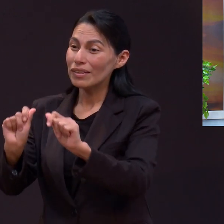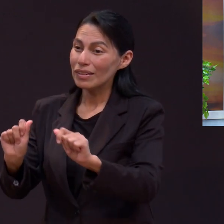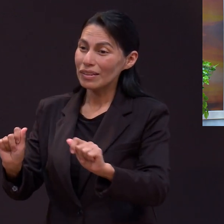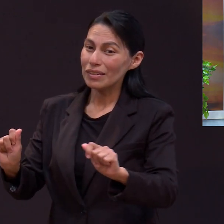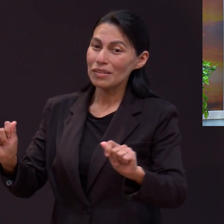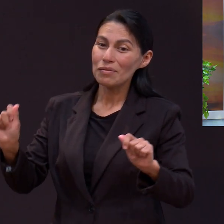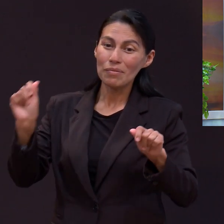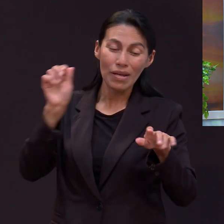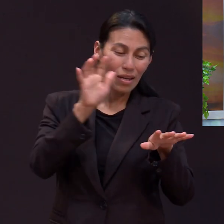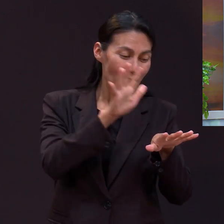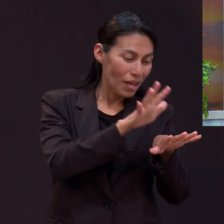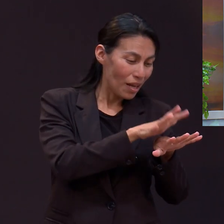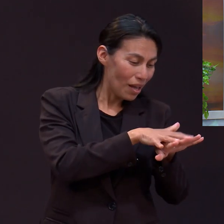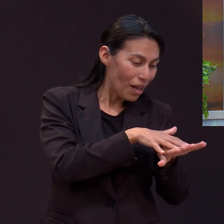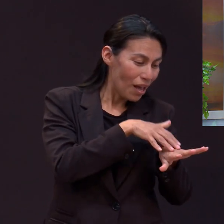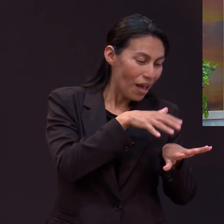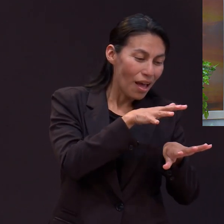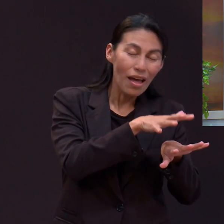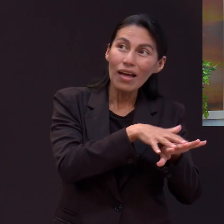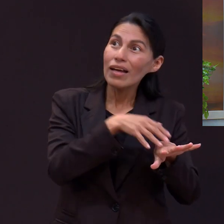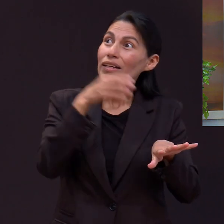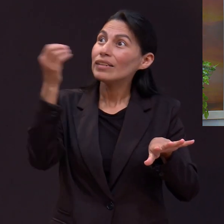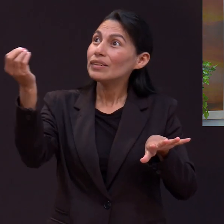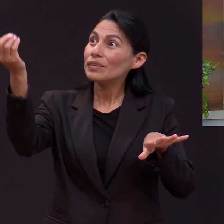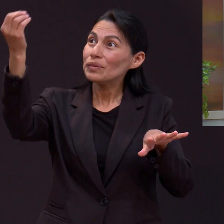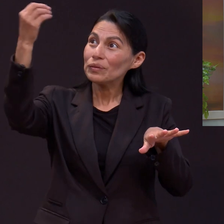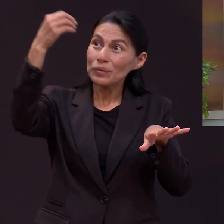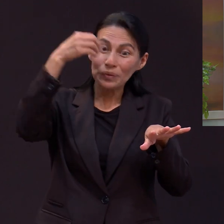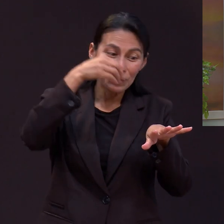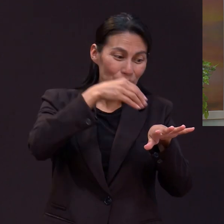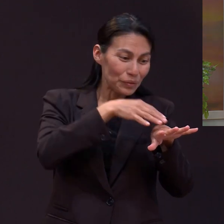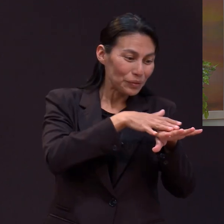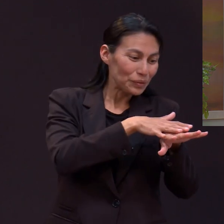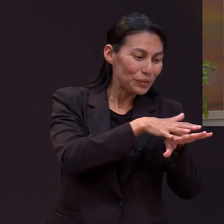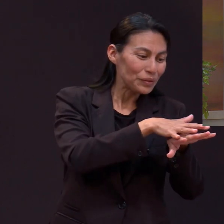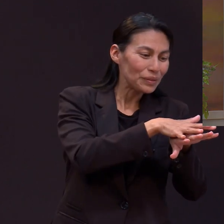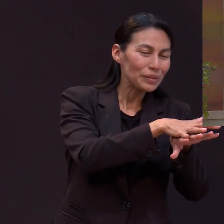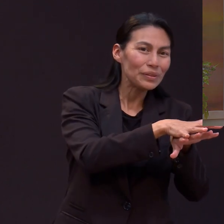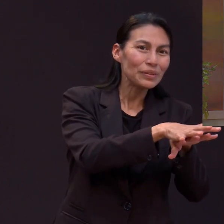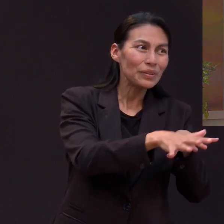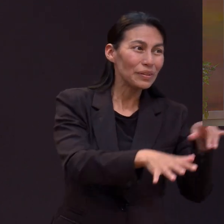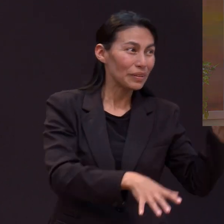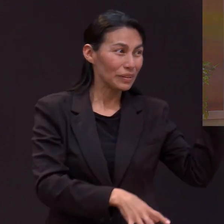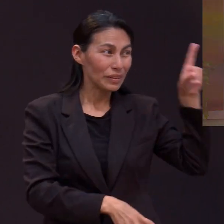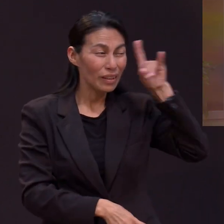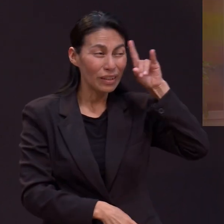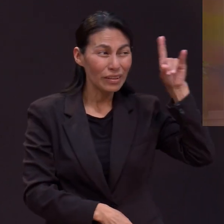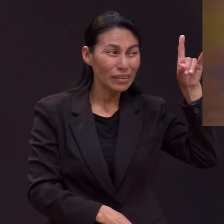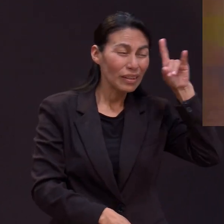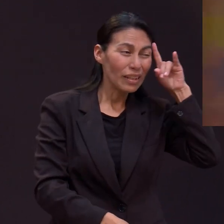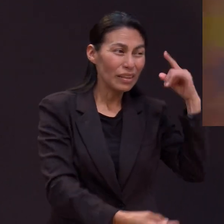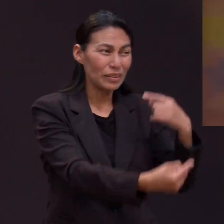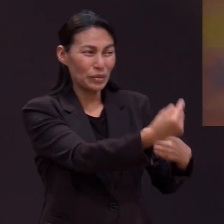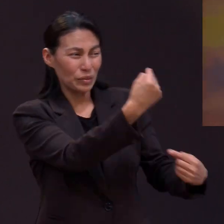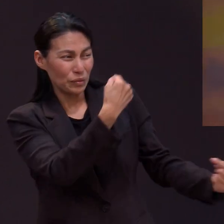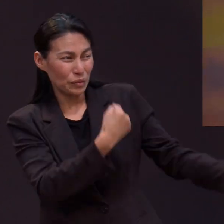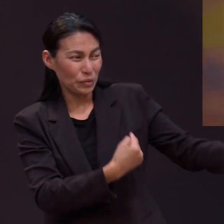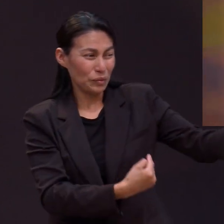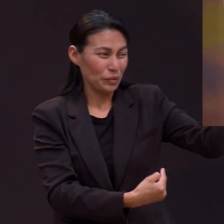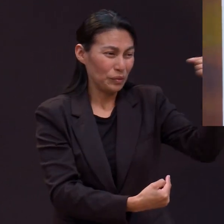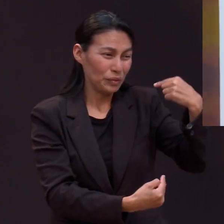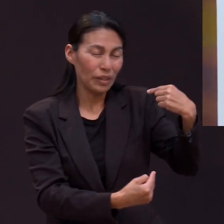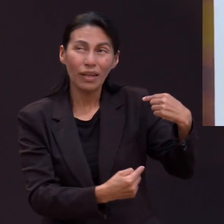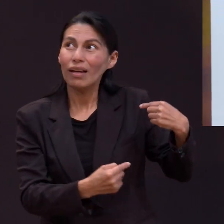evangelio de paz me dio el escudo de la